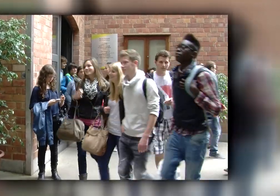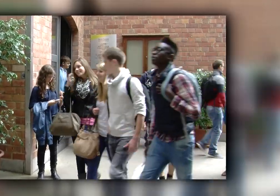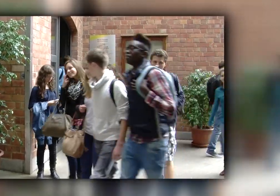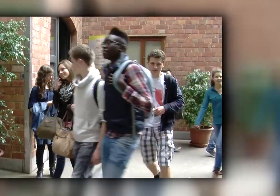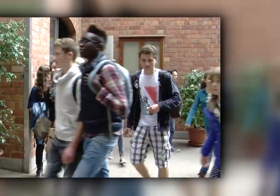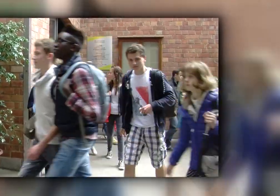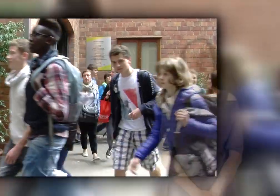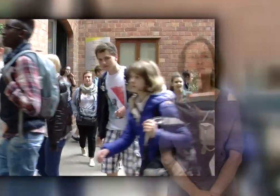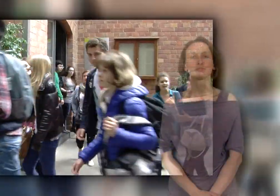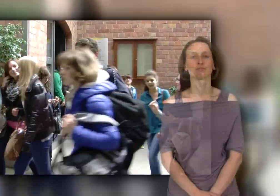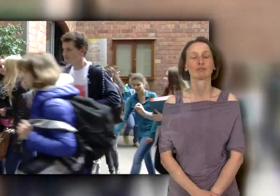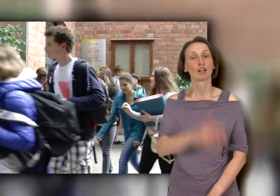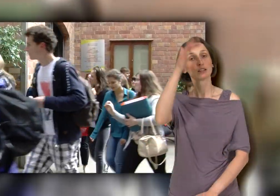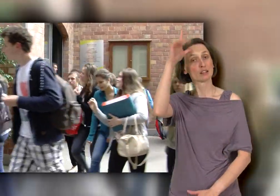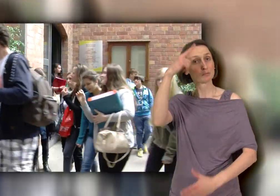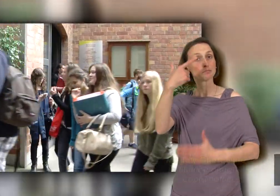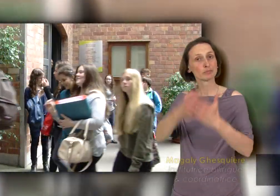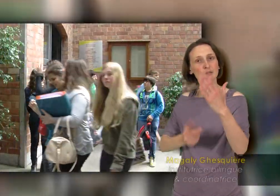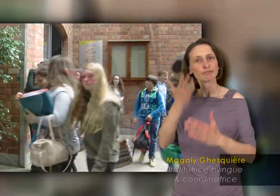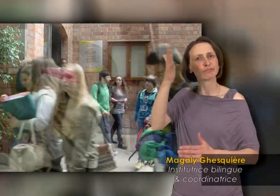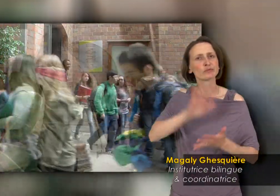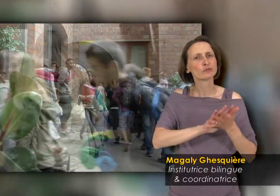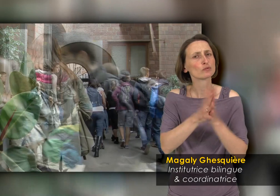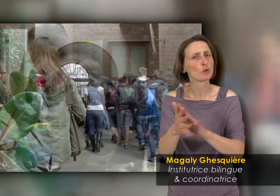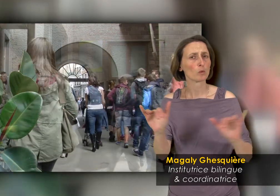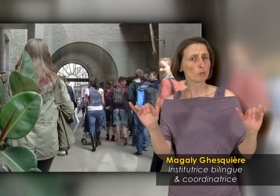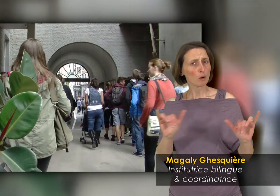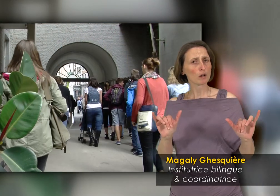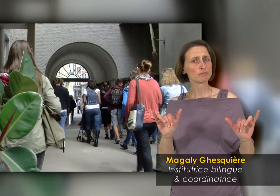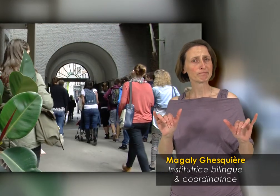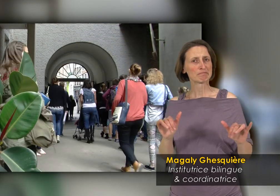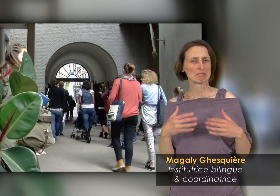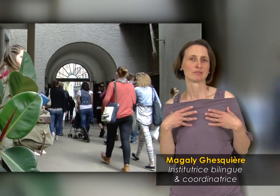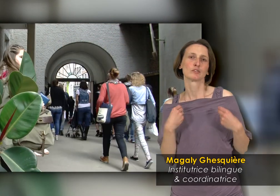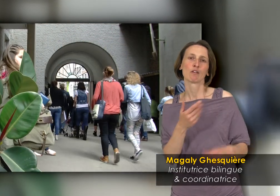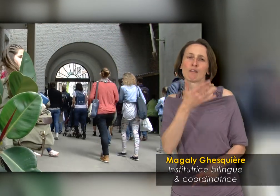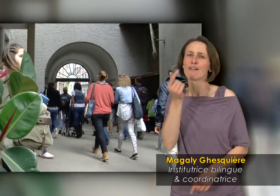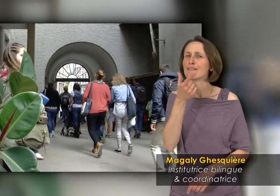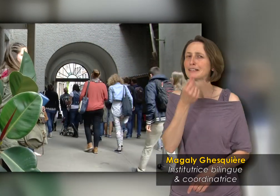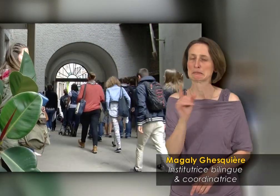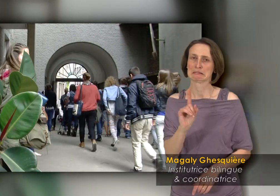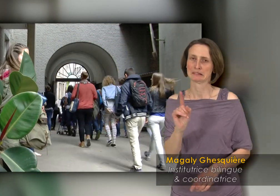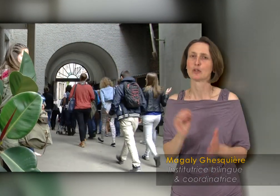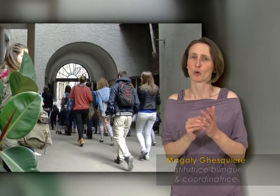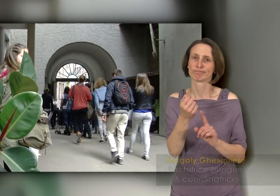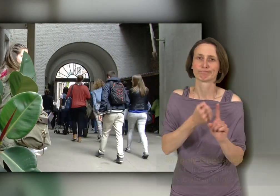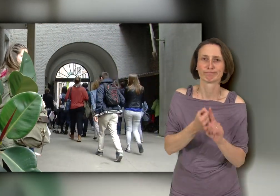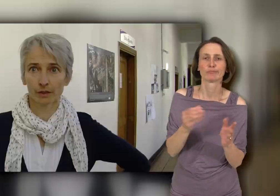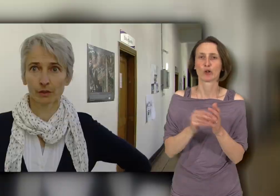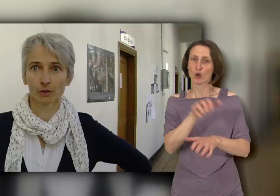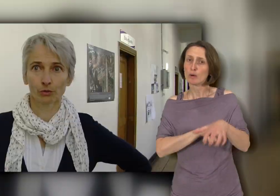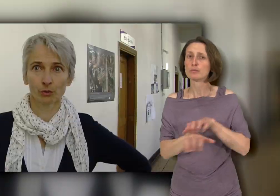Des challenges pour le futur proche et à moyen terme de ces classes, c'est d'essayer